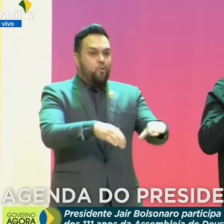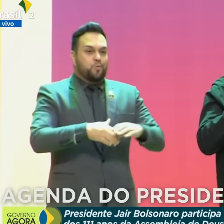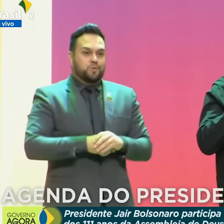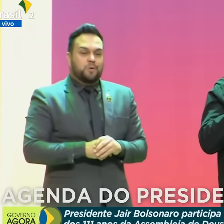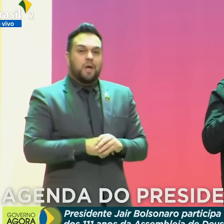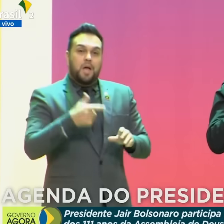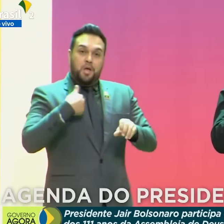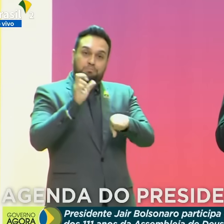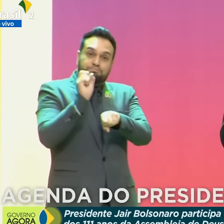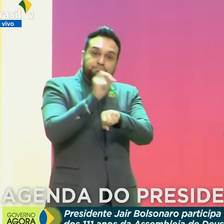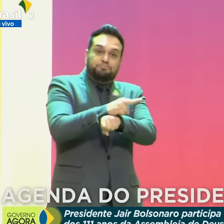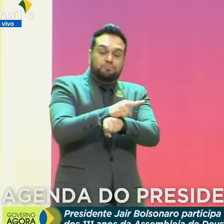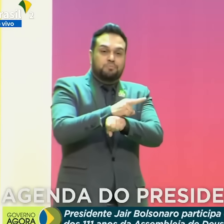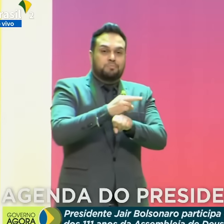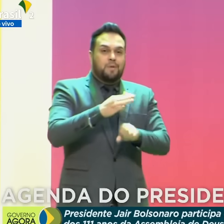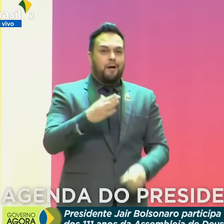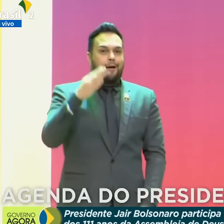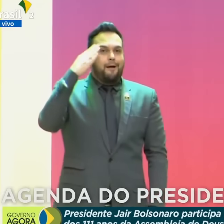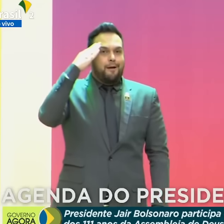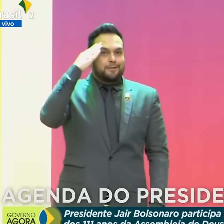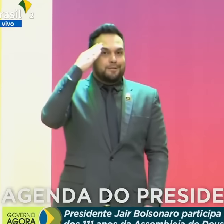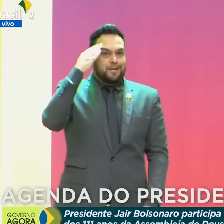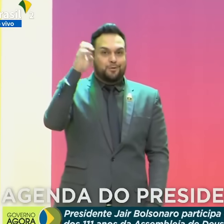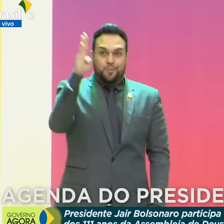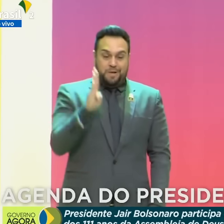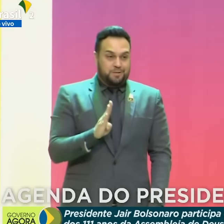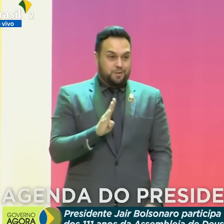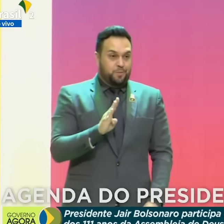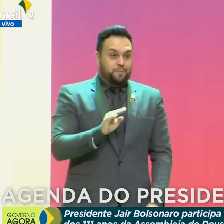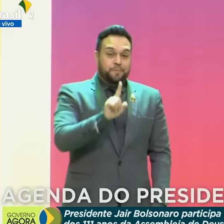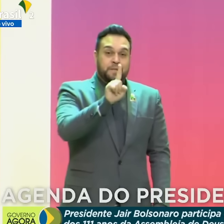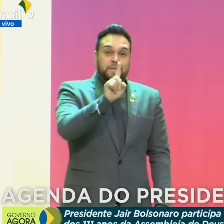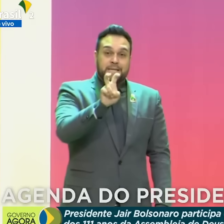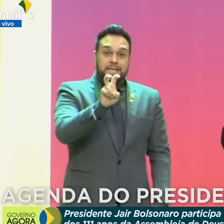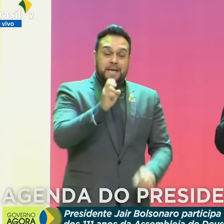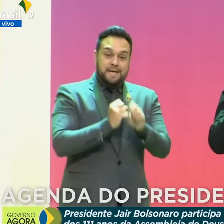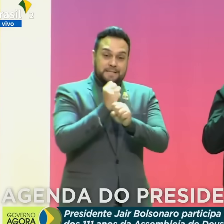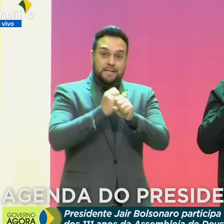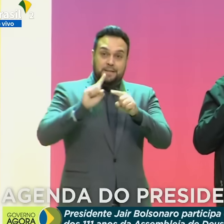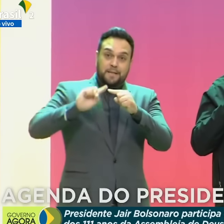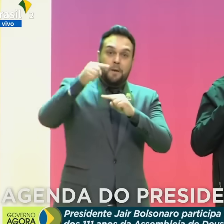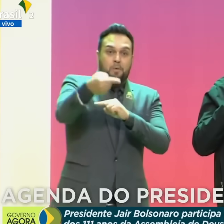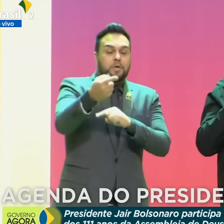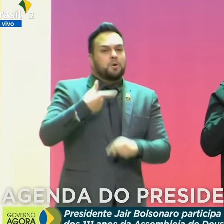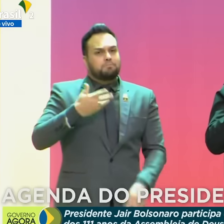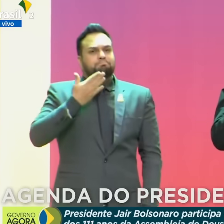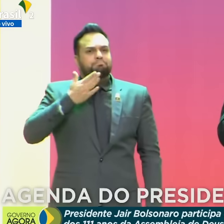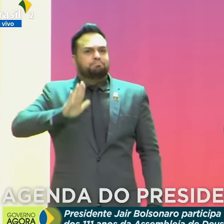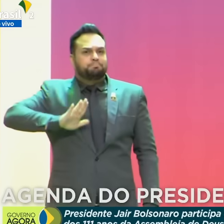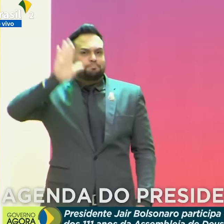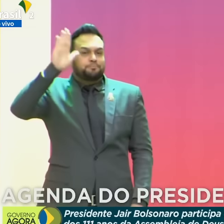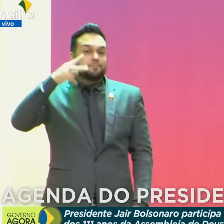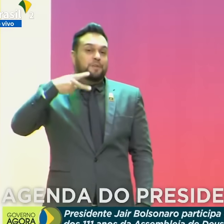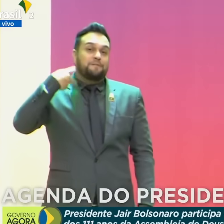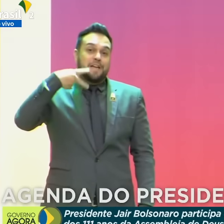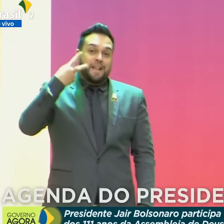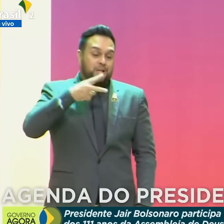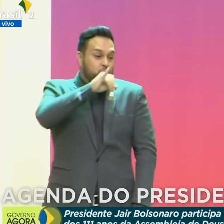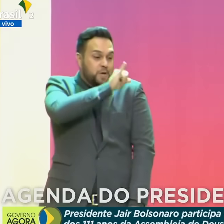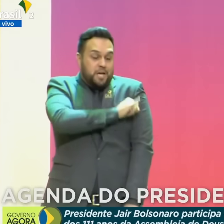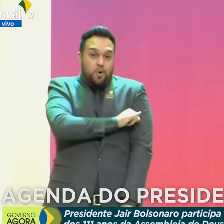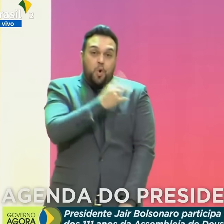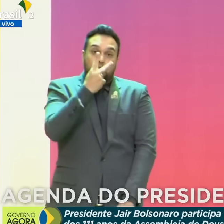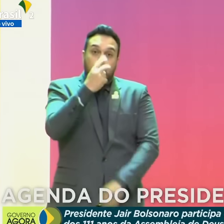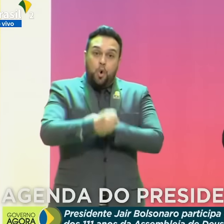Brasileiro. 15 anos depois, me elegi vereador do Rio de Janeiro. 2 anos depois,